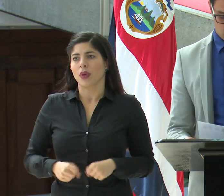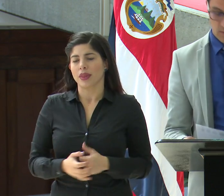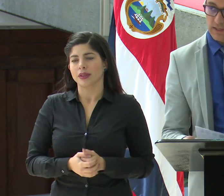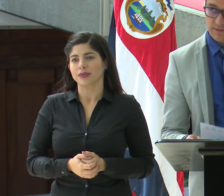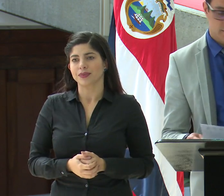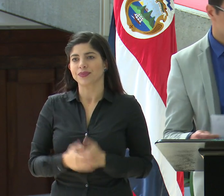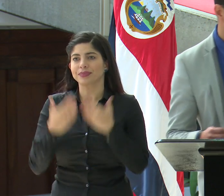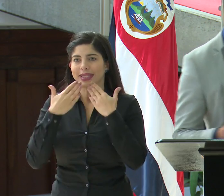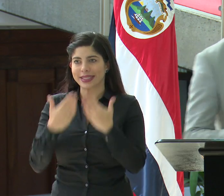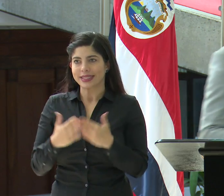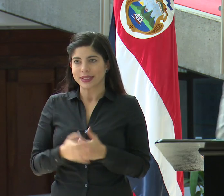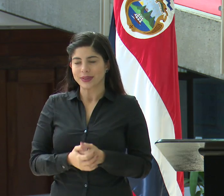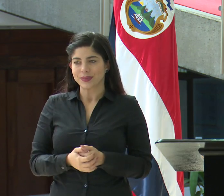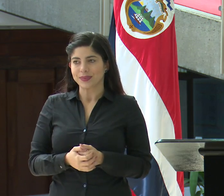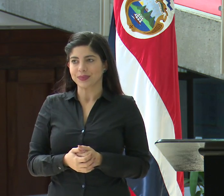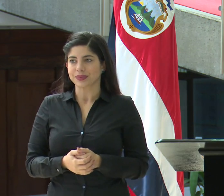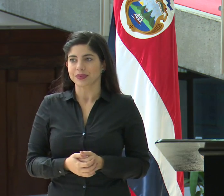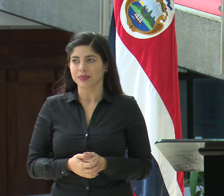Gracias.